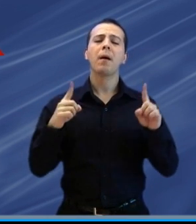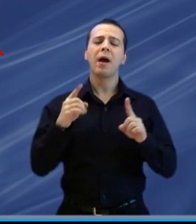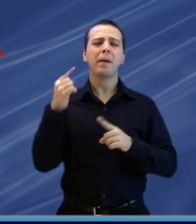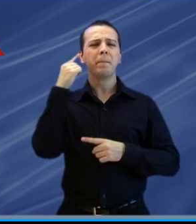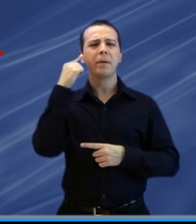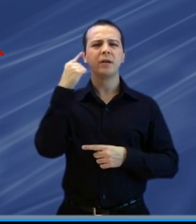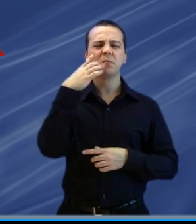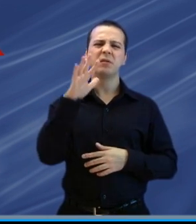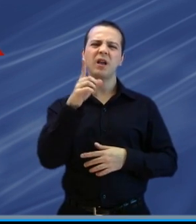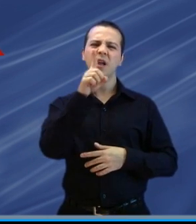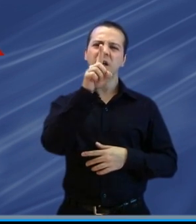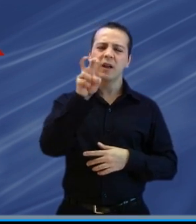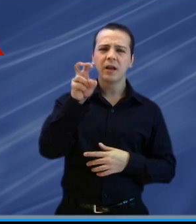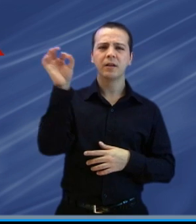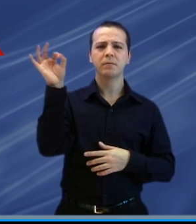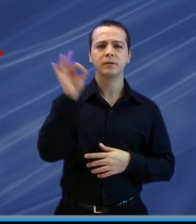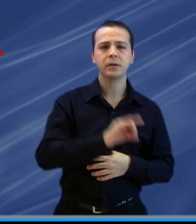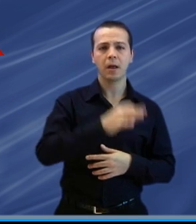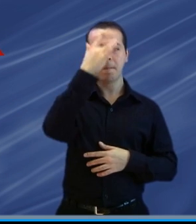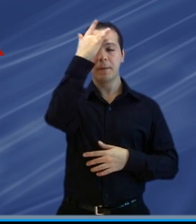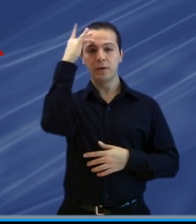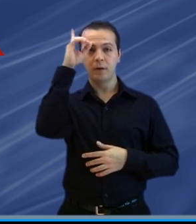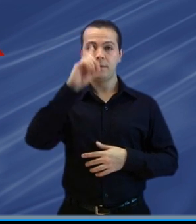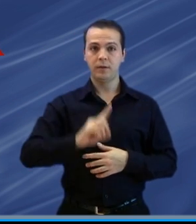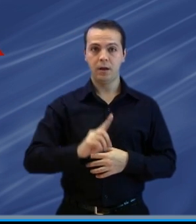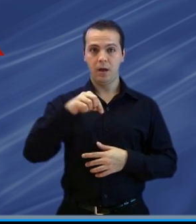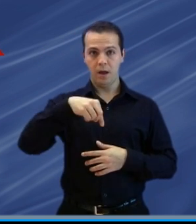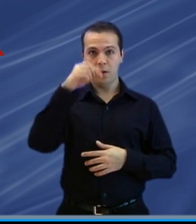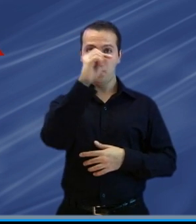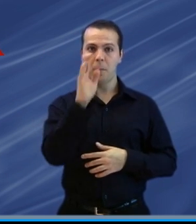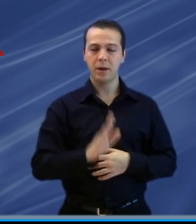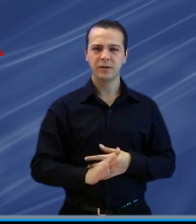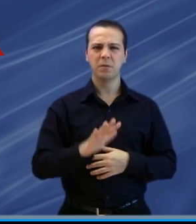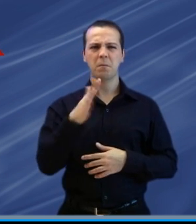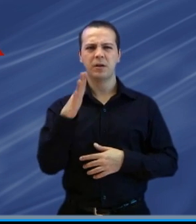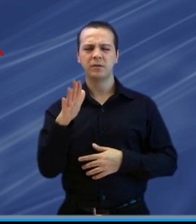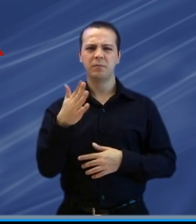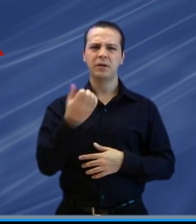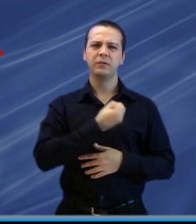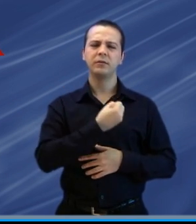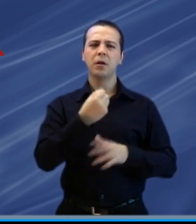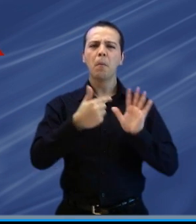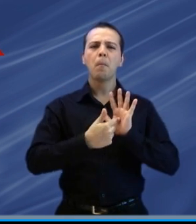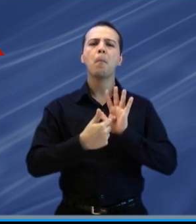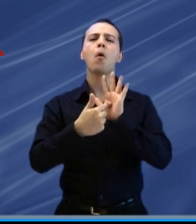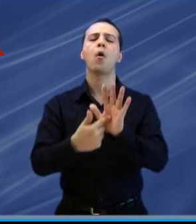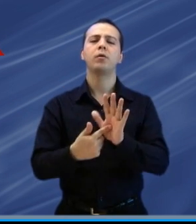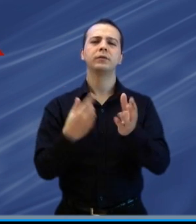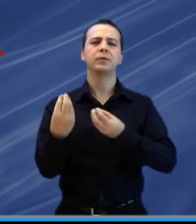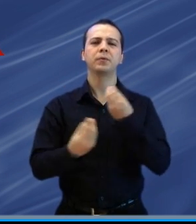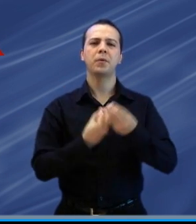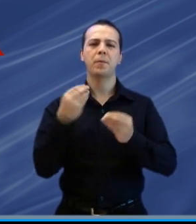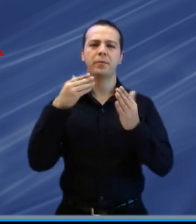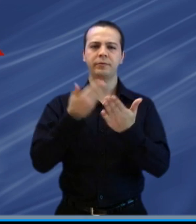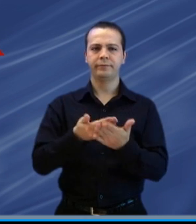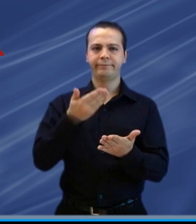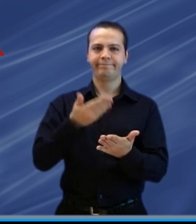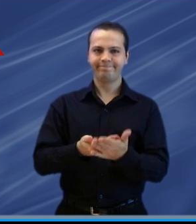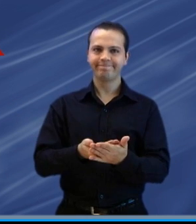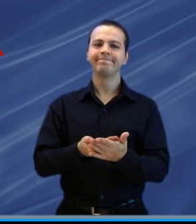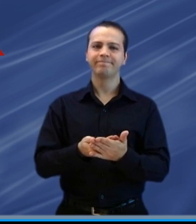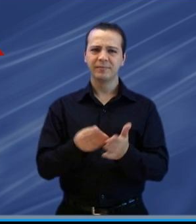Existem cerca de 15% de pessoas com deficiência no Brasil e esse número não se reflete no sistema